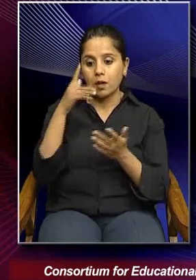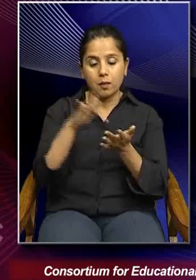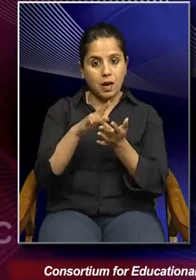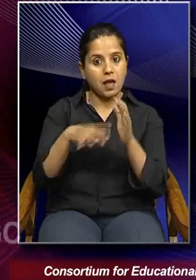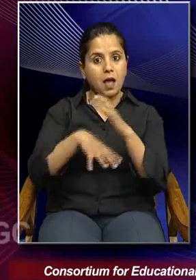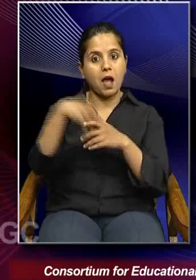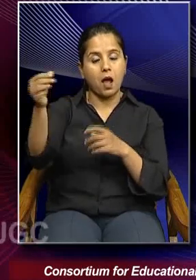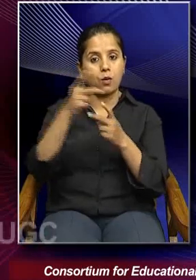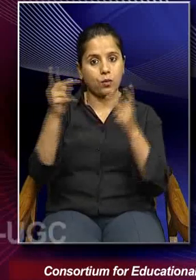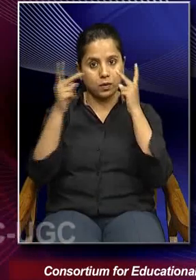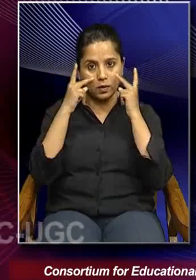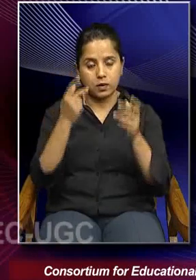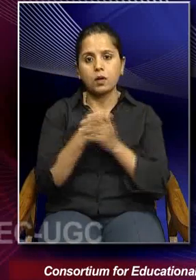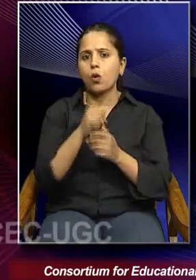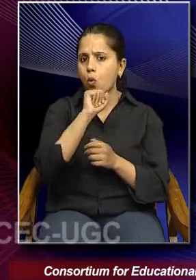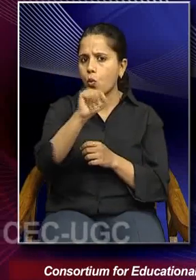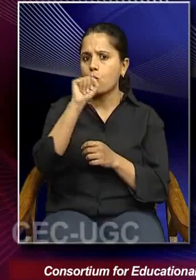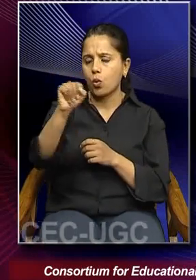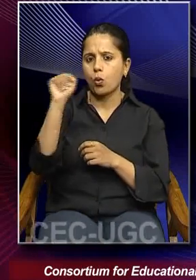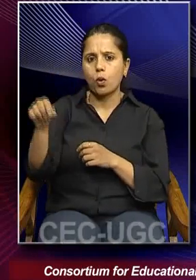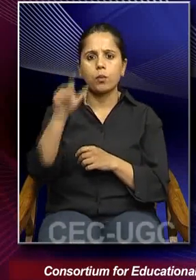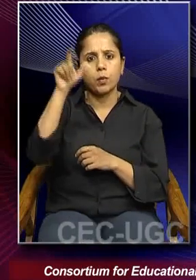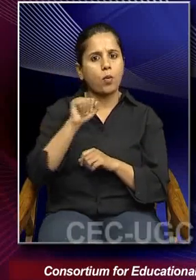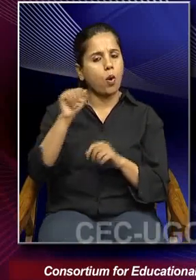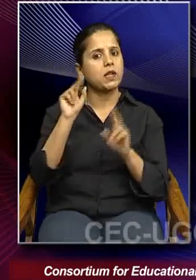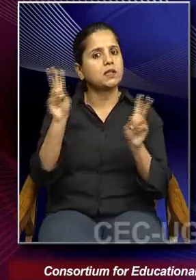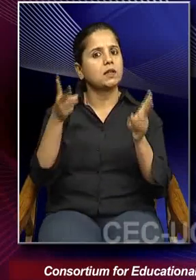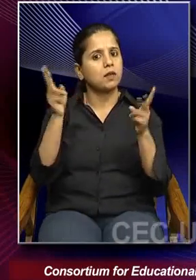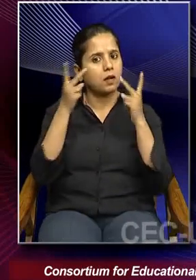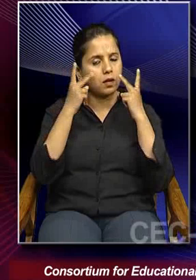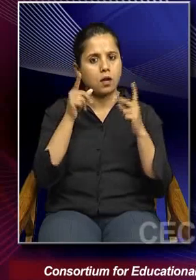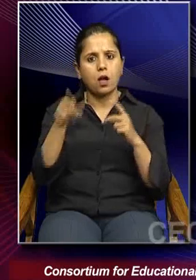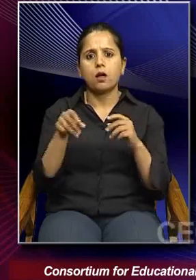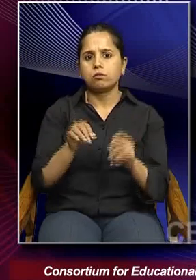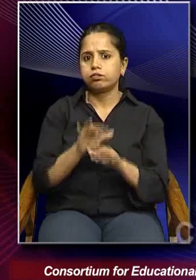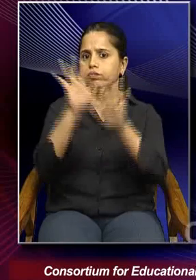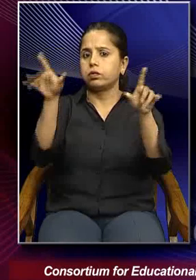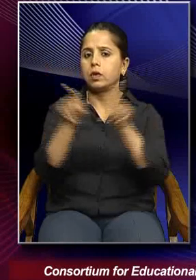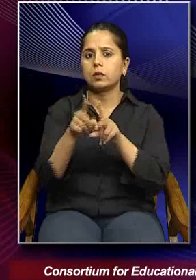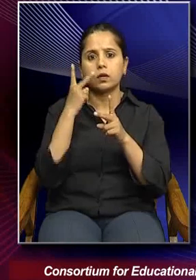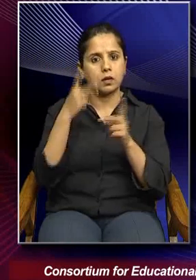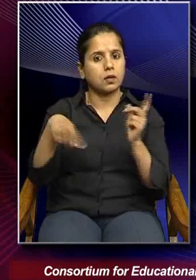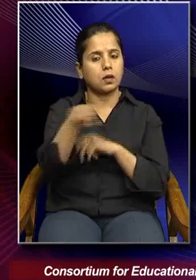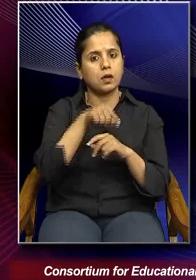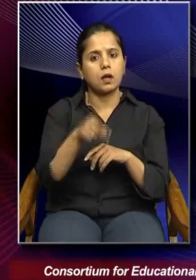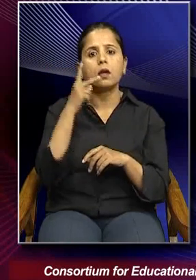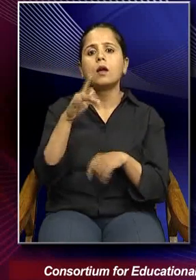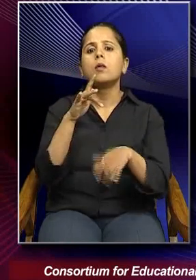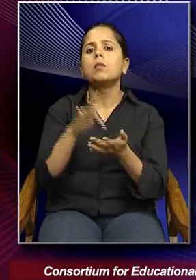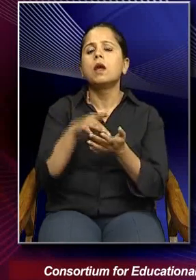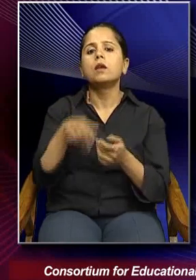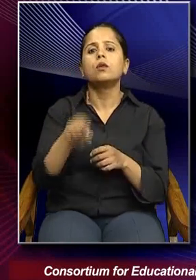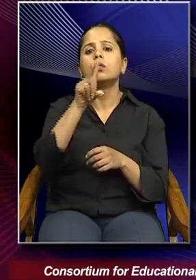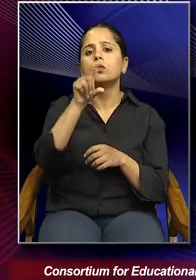द्वारा अपने अपने अजनबी इनका प्रकाशन भी सन 1962